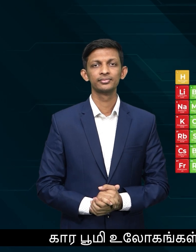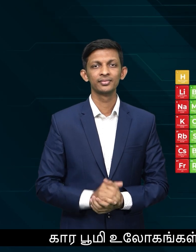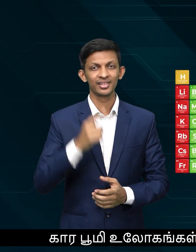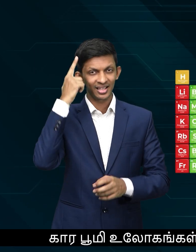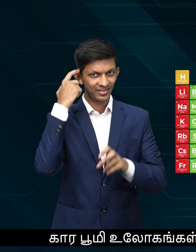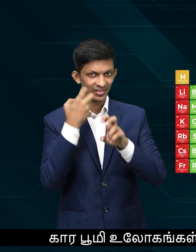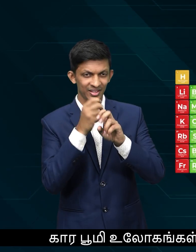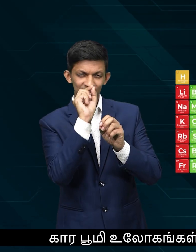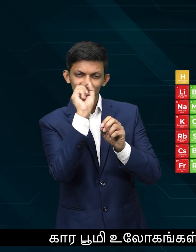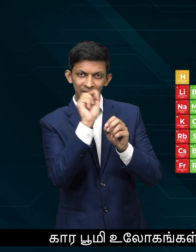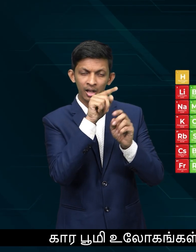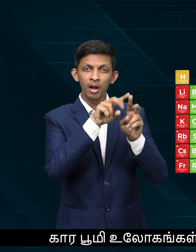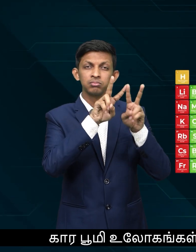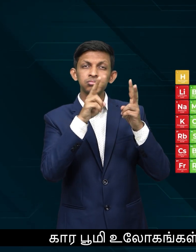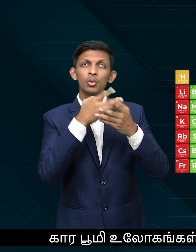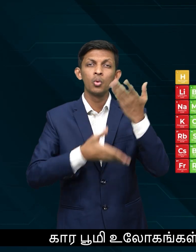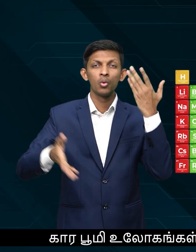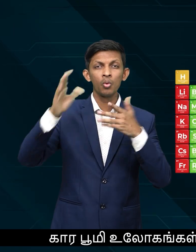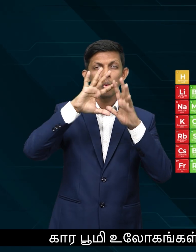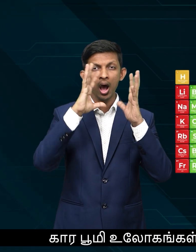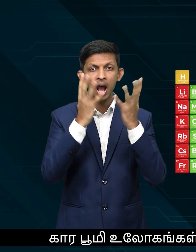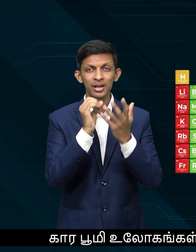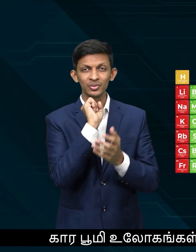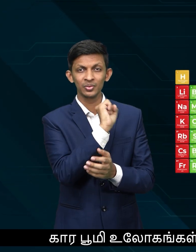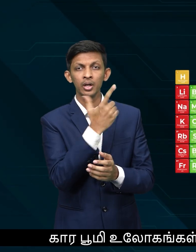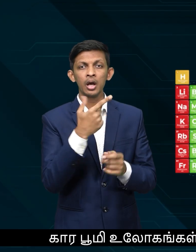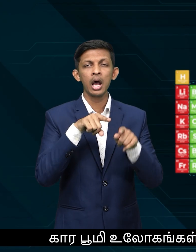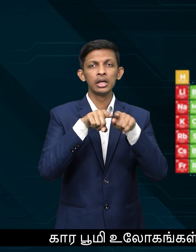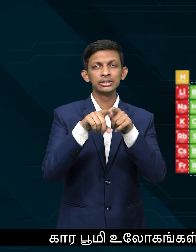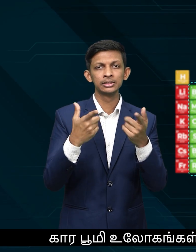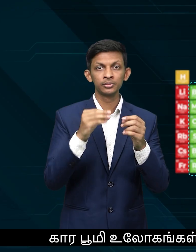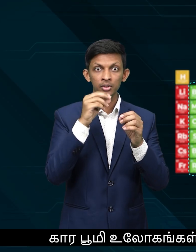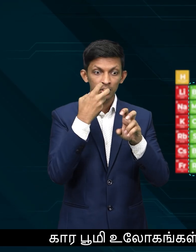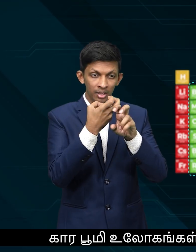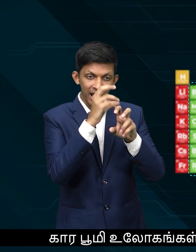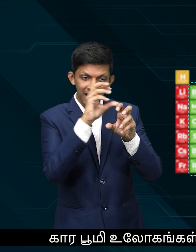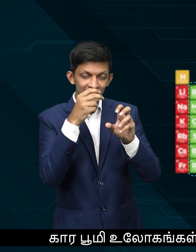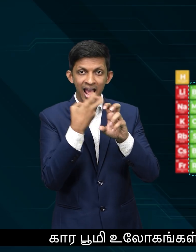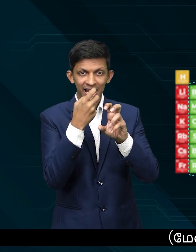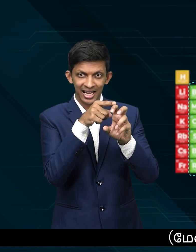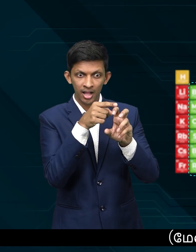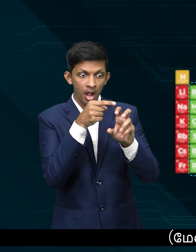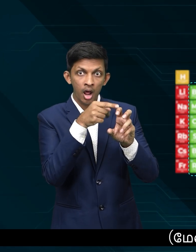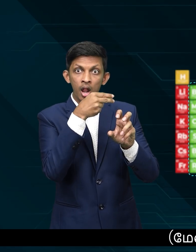கார எர்த் உலோகங்கள் எடுத்துக்காட்டாக பெரிலியம் முதல் ரேடியம், அதாவது மேலிருந்து